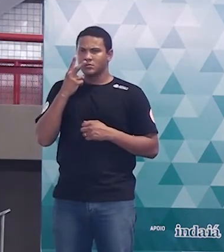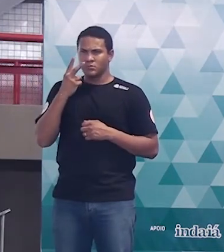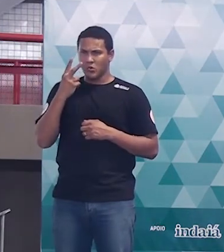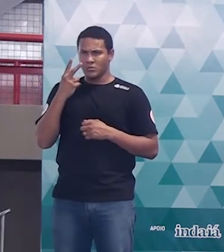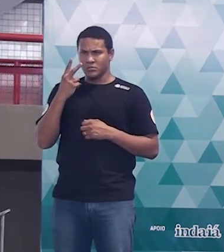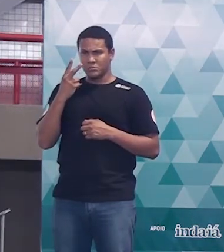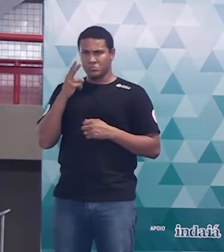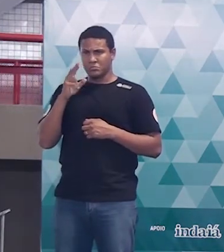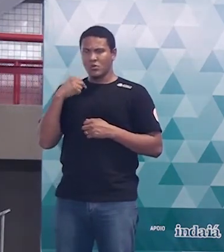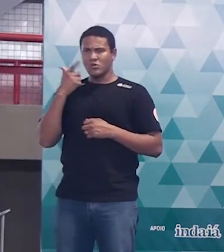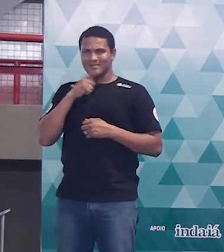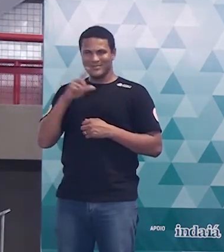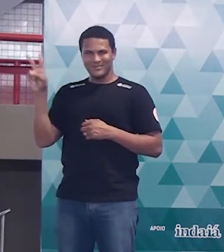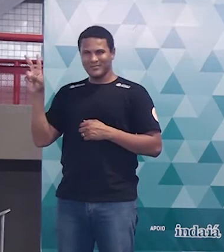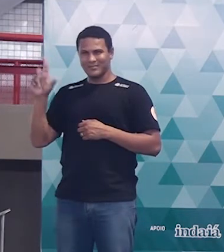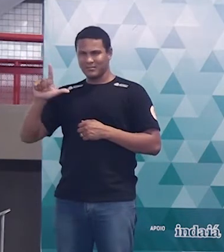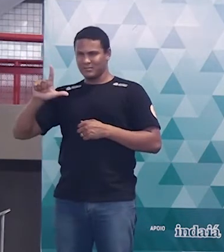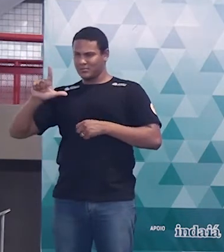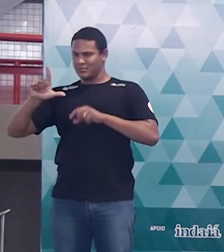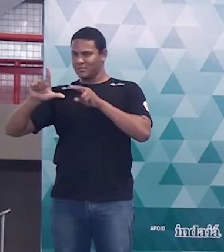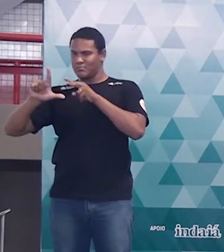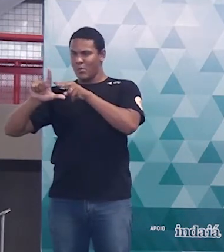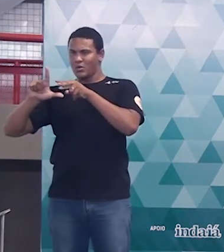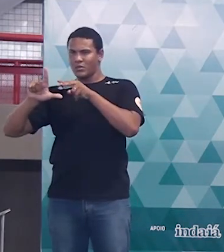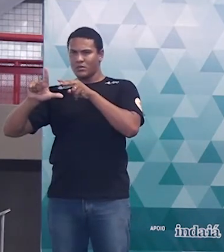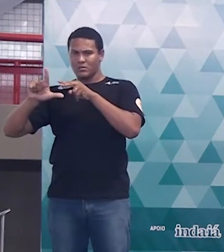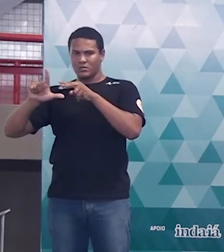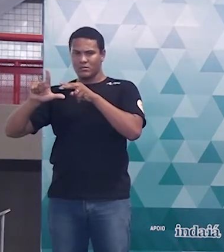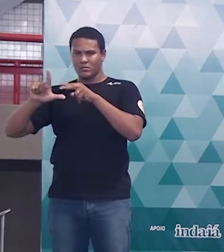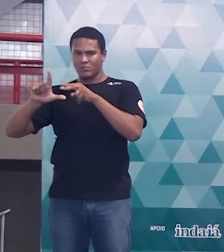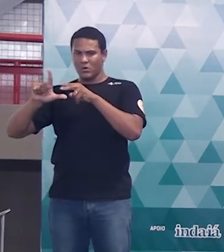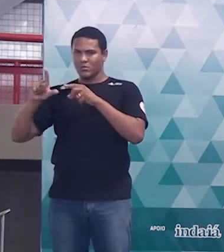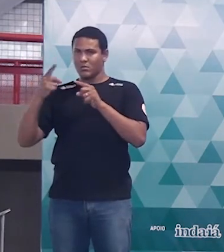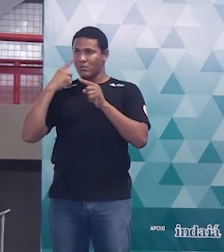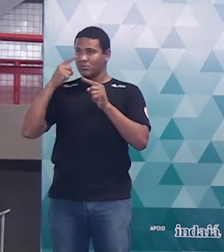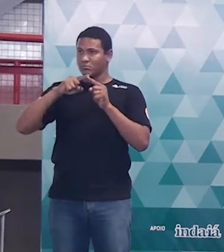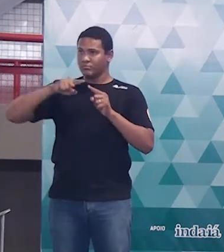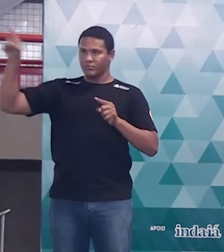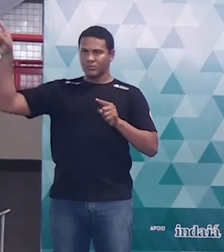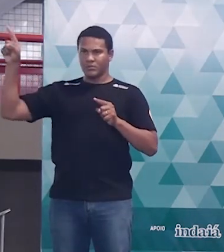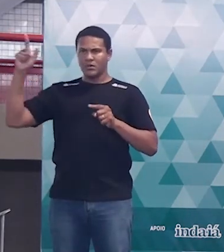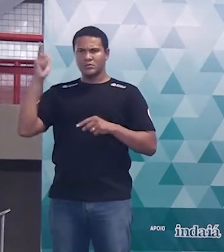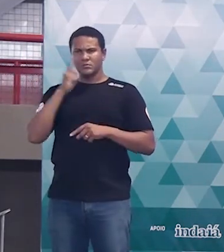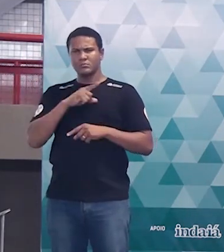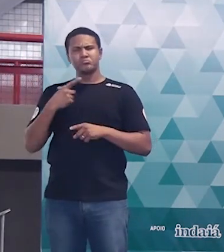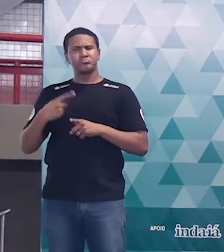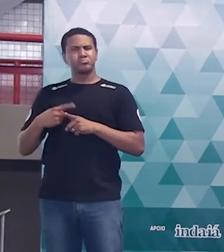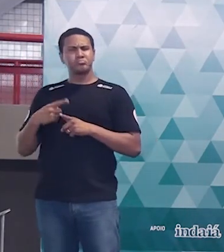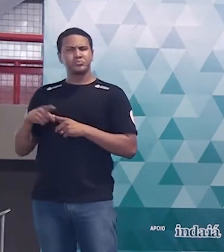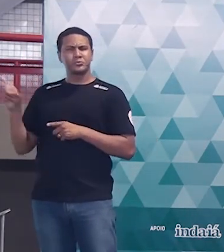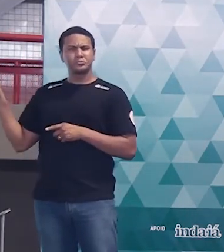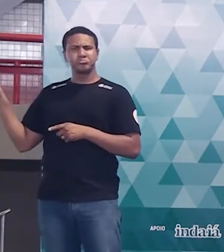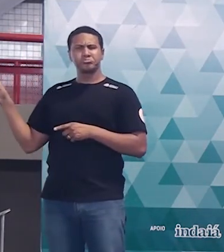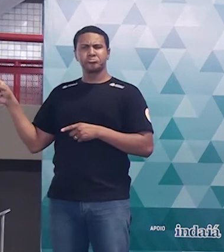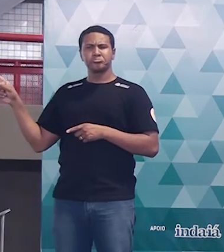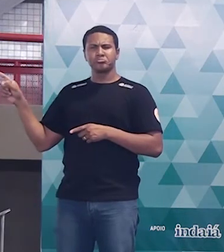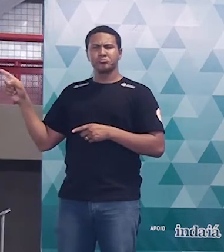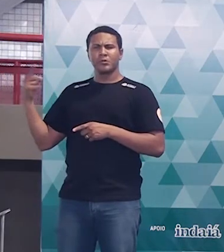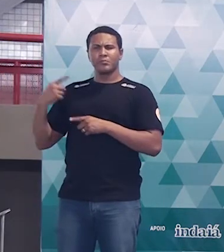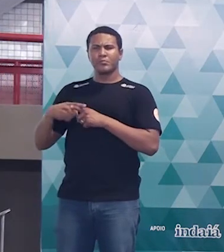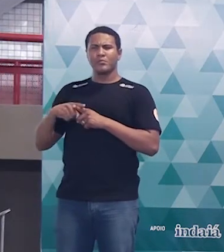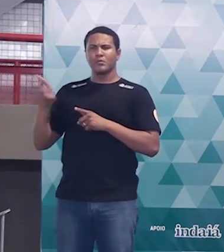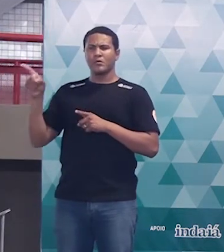tenho aí? Confere. É ou não é o que eu tenho aí? É sim. Lá vai ela. Cancão, por que foi que a reta passou